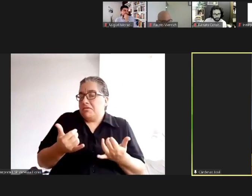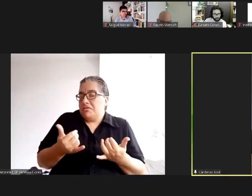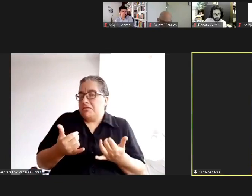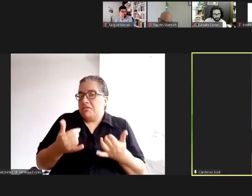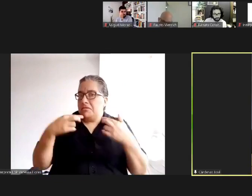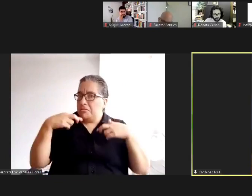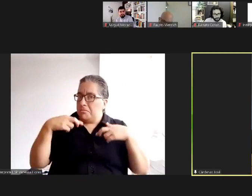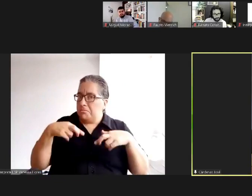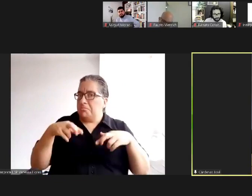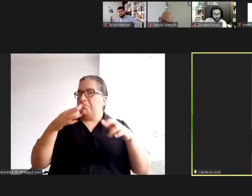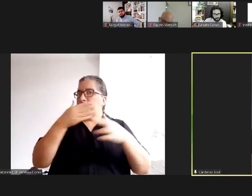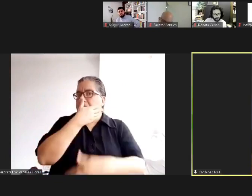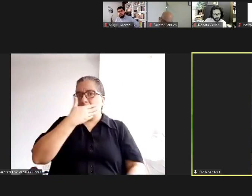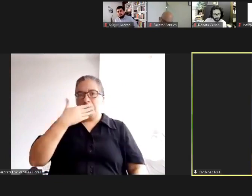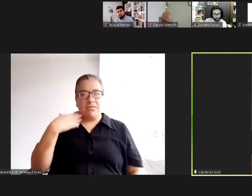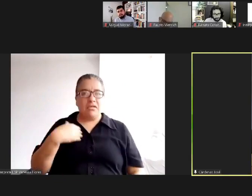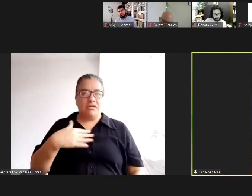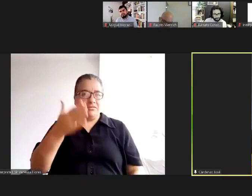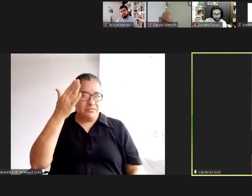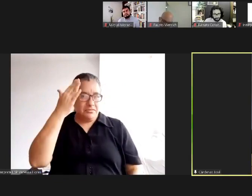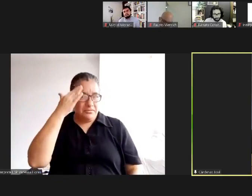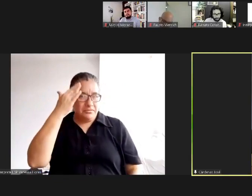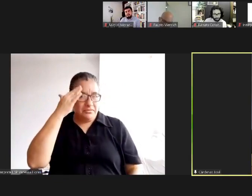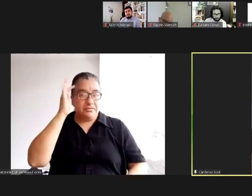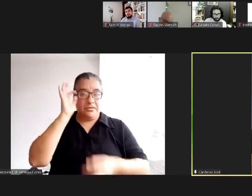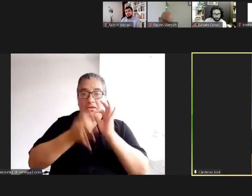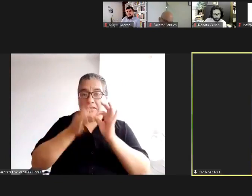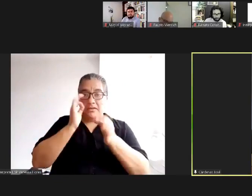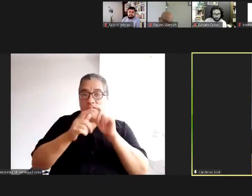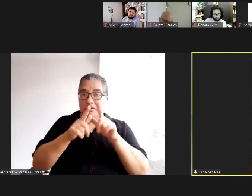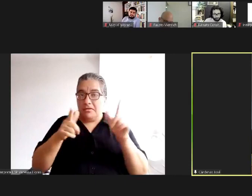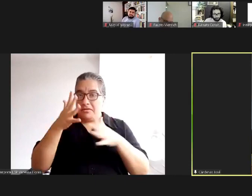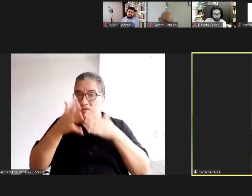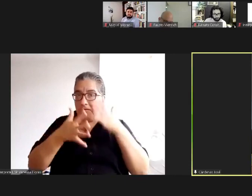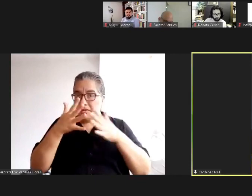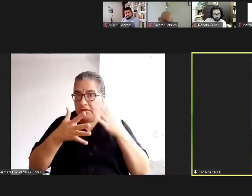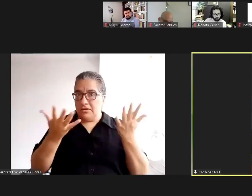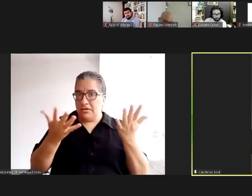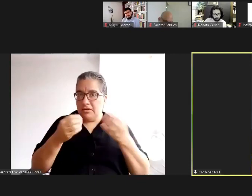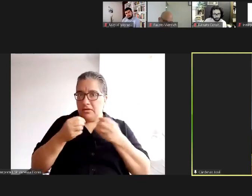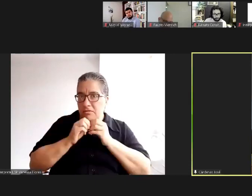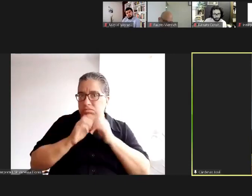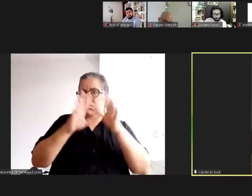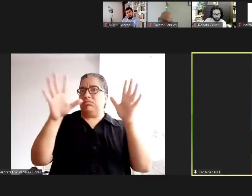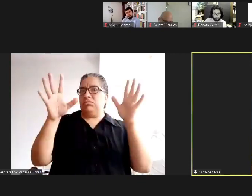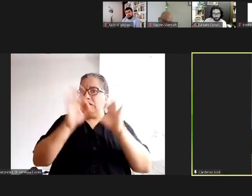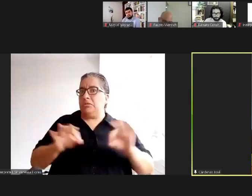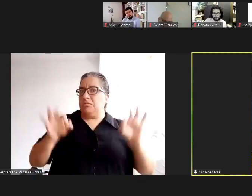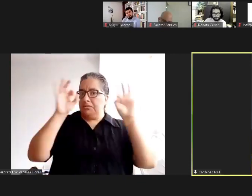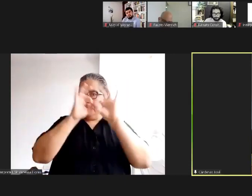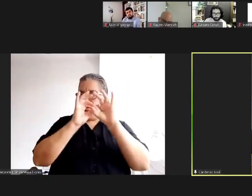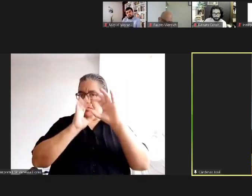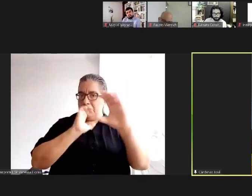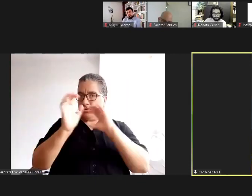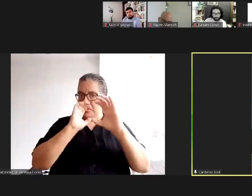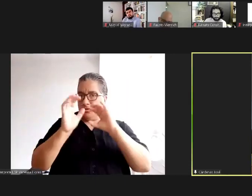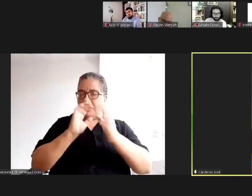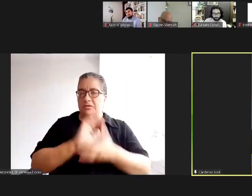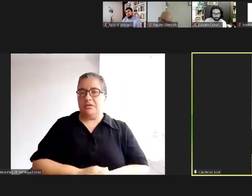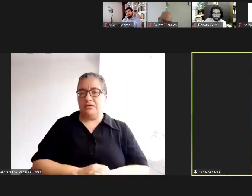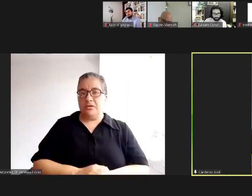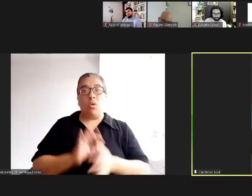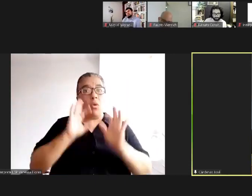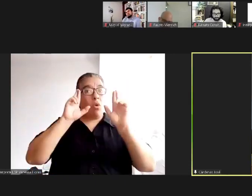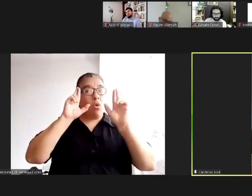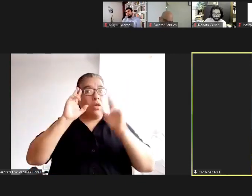permitido reconocer, por ejemplo, a los intérpretes de señas como algo importante para la comunicación. Esperemos que en el futuro también